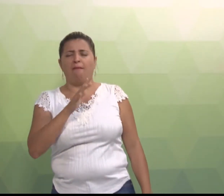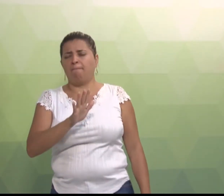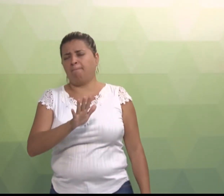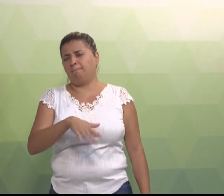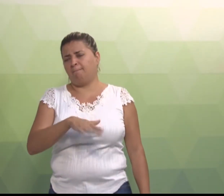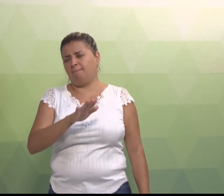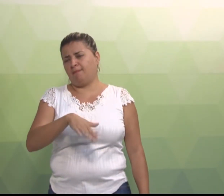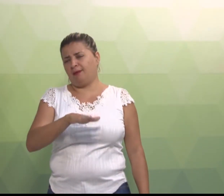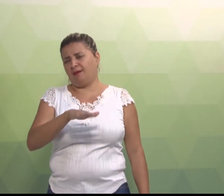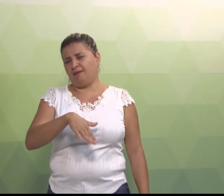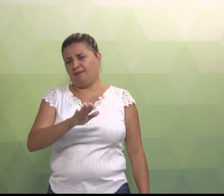é barato.